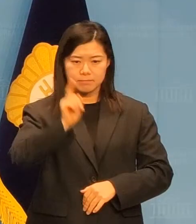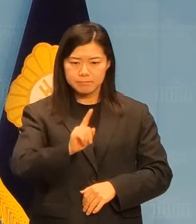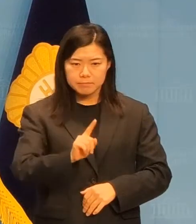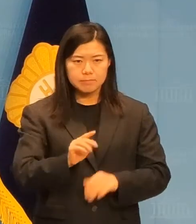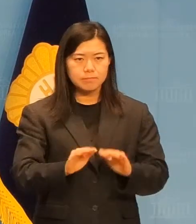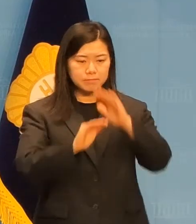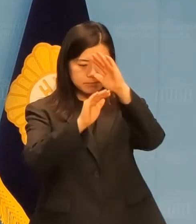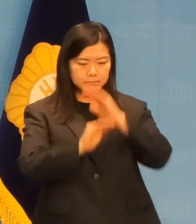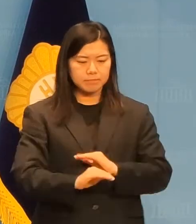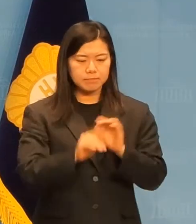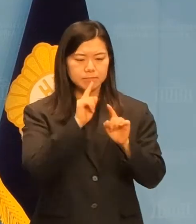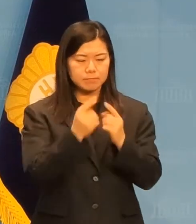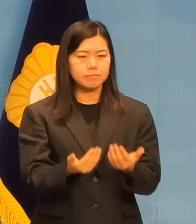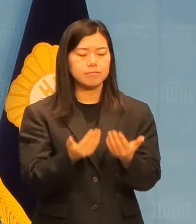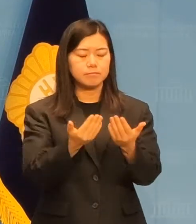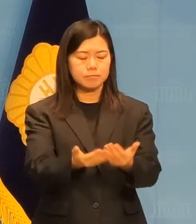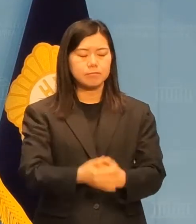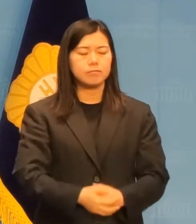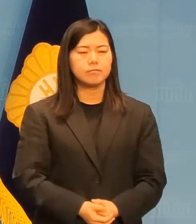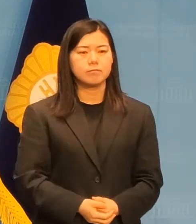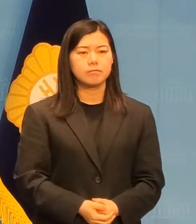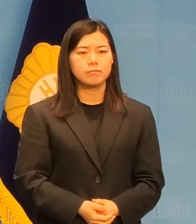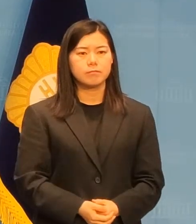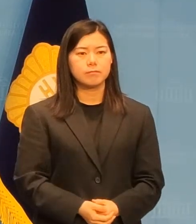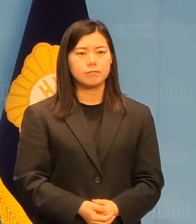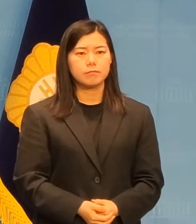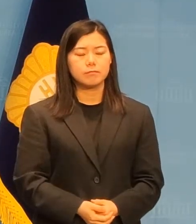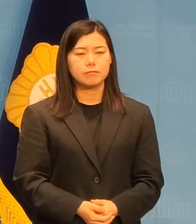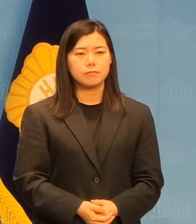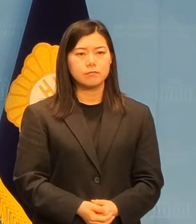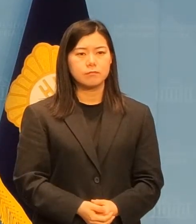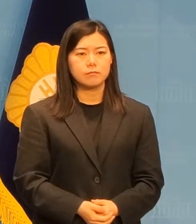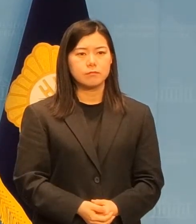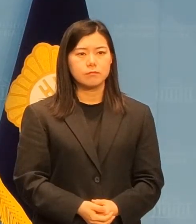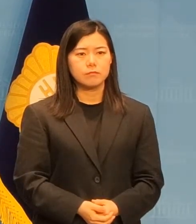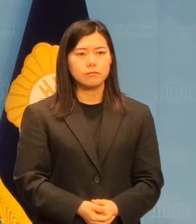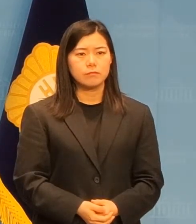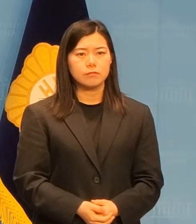기자회견문을 낭독함으로써 말씀드리도록 하겠습니다.